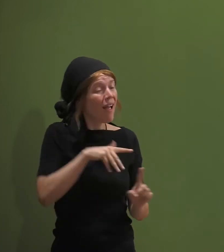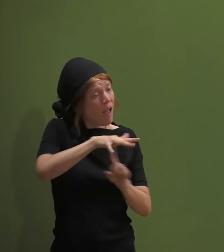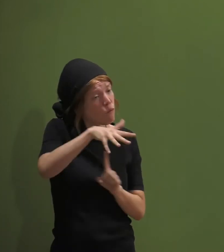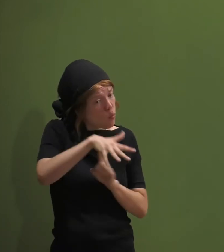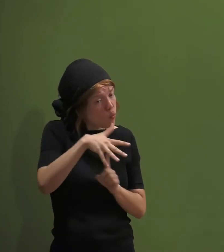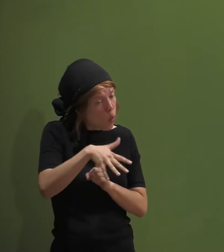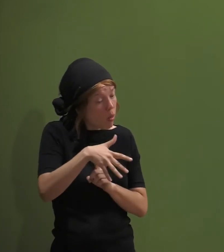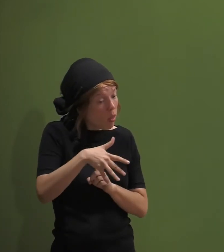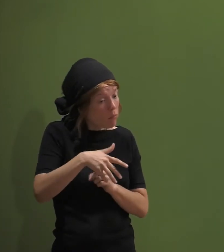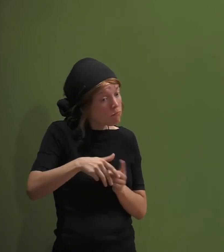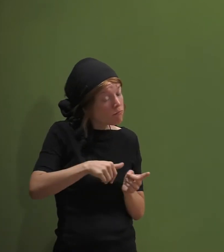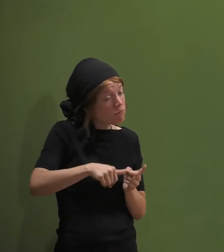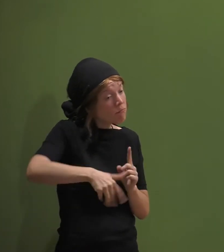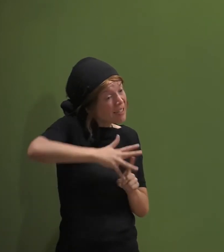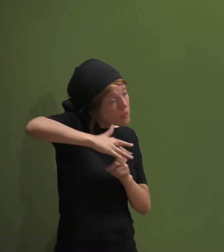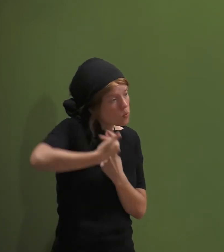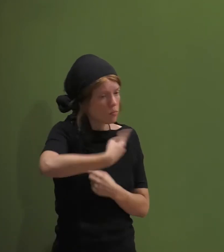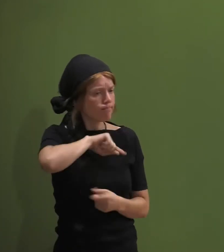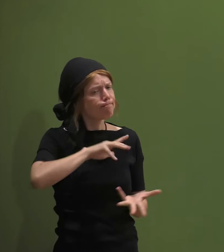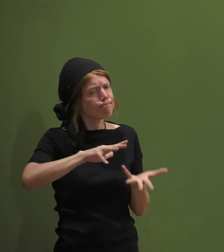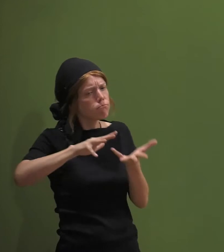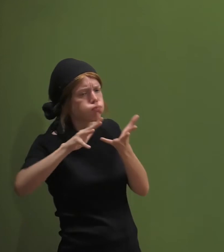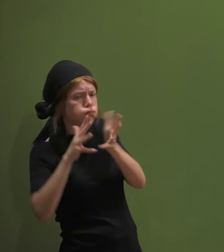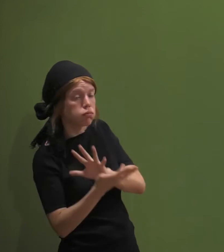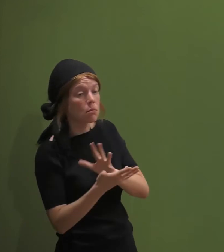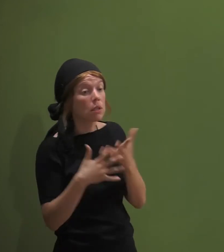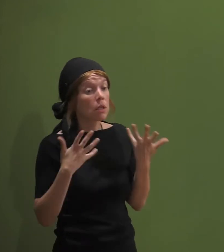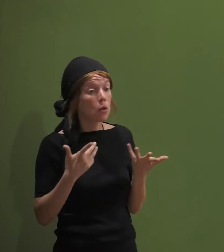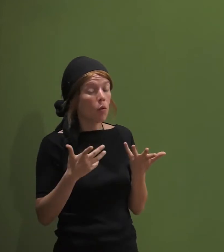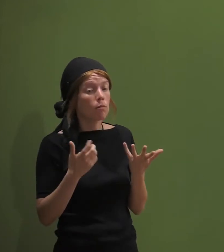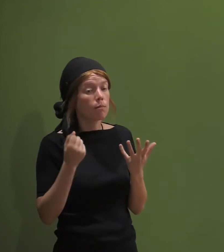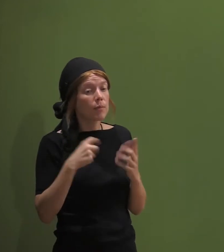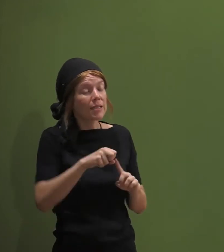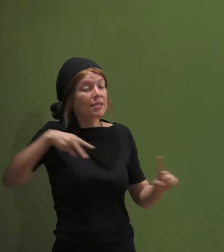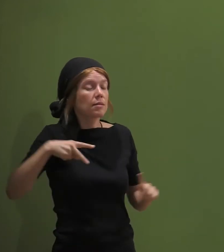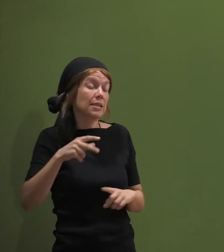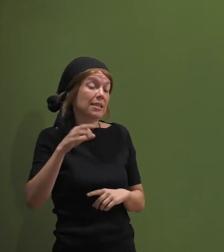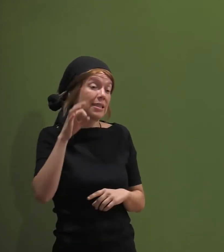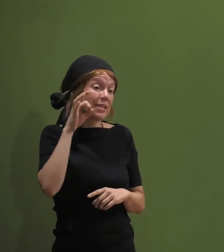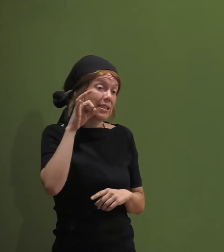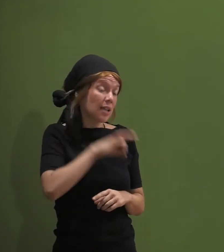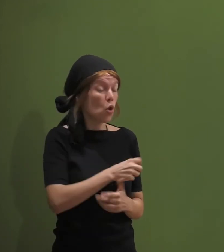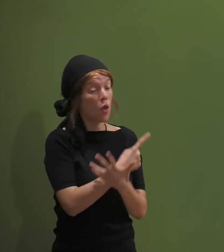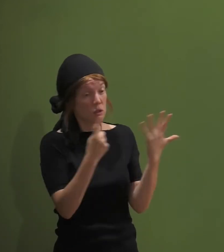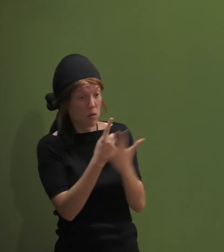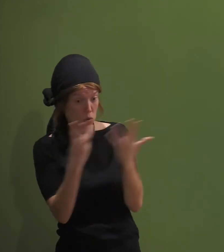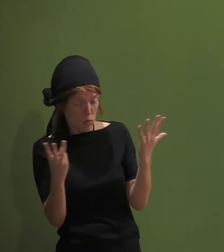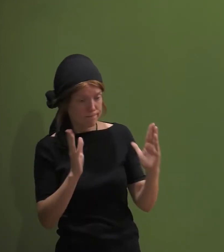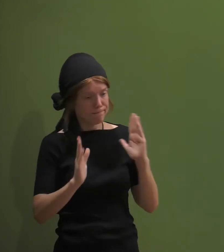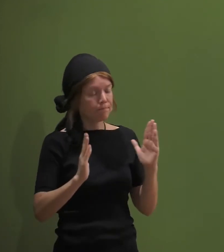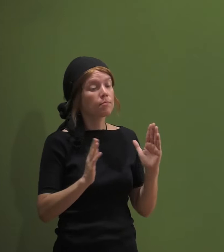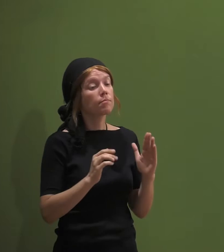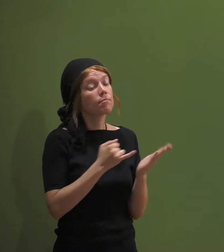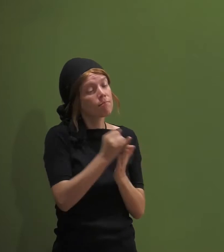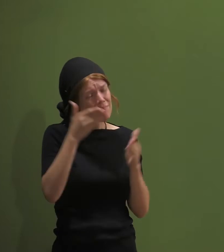la misma en el medio ha ido variando en nuestra región. Así, y situándonos ya en los siglos XVI y XVIII, la producción agropecuaria